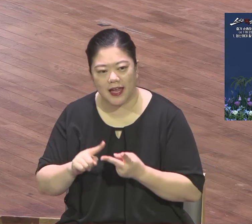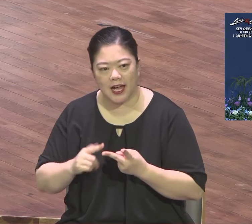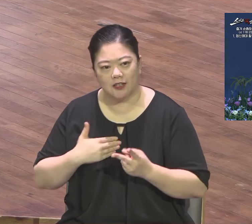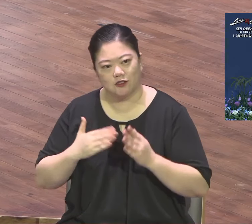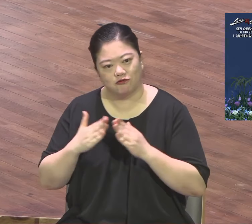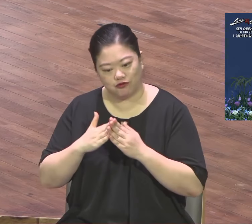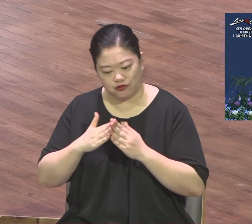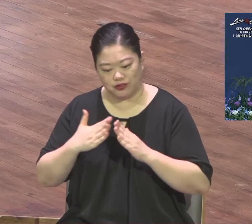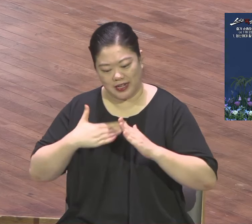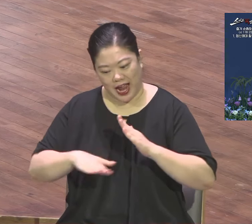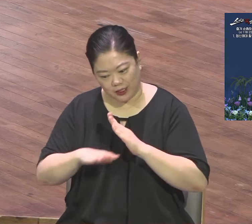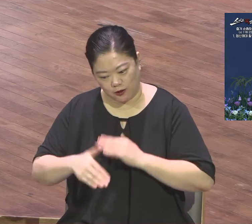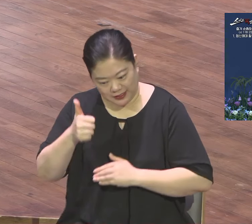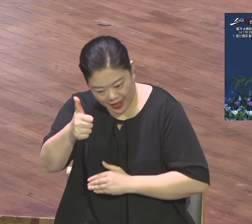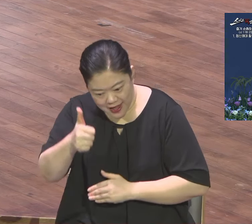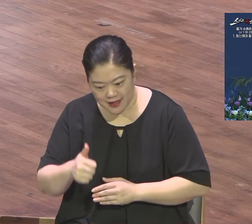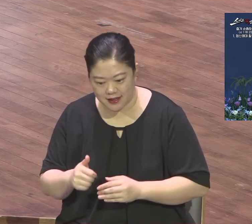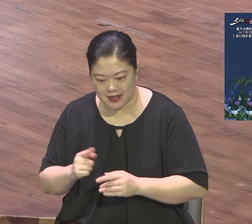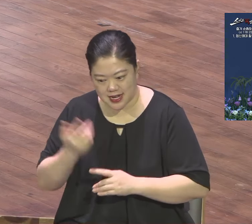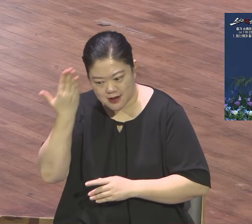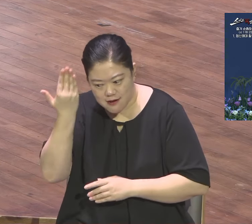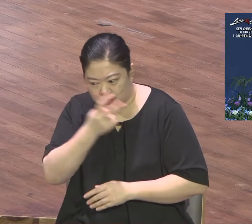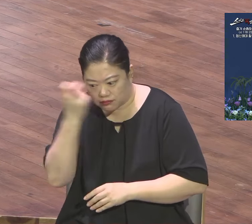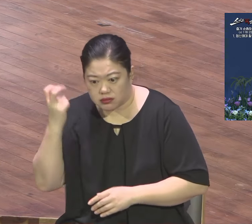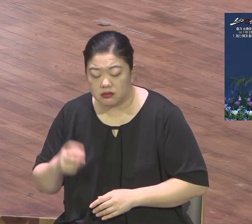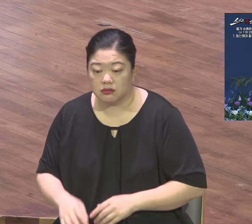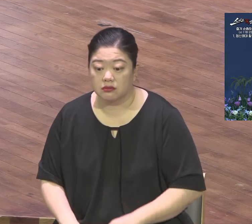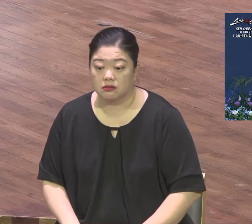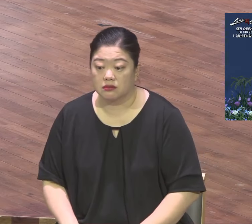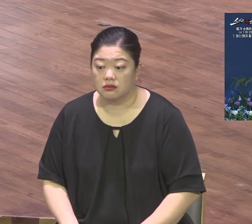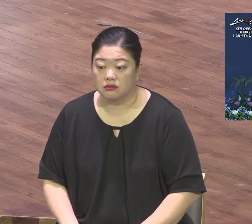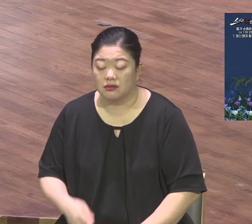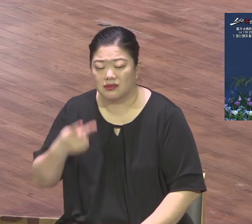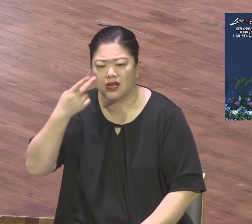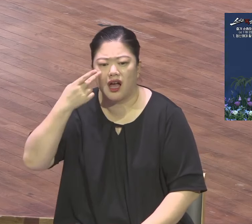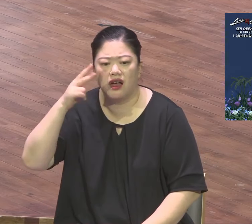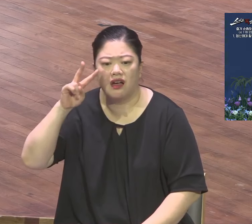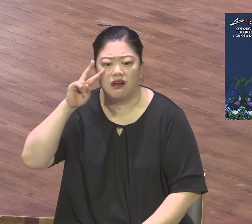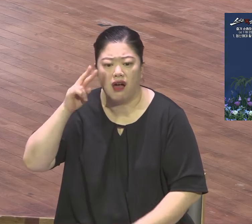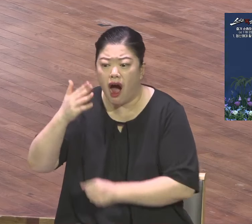이렇게 잘 살게 된 것처럼 착각을 한 거예요.